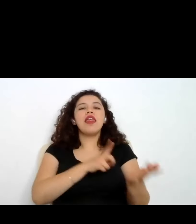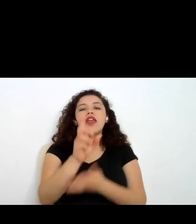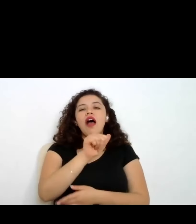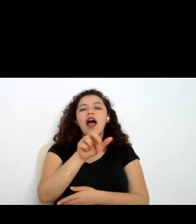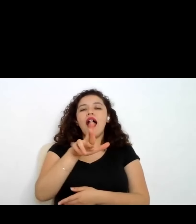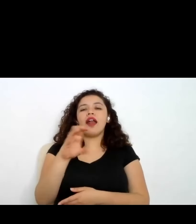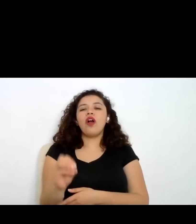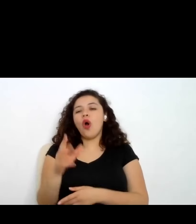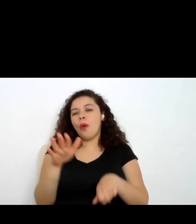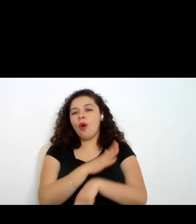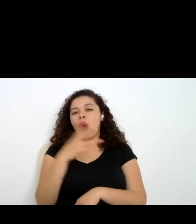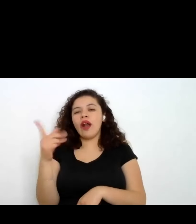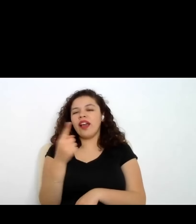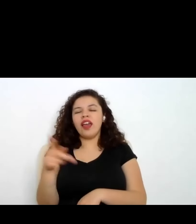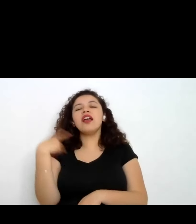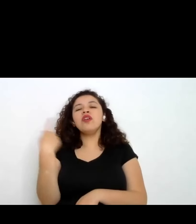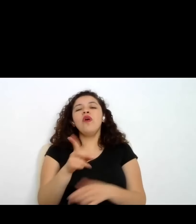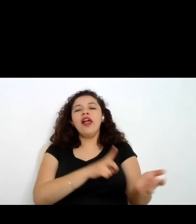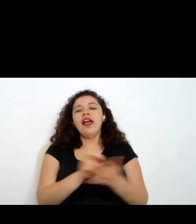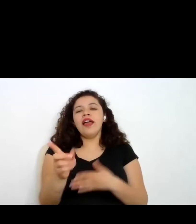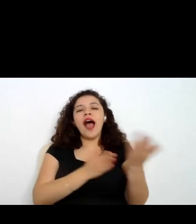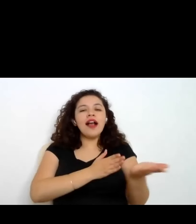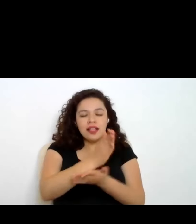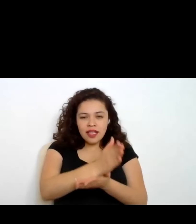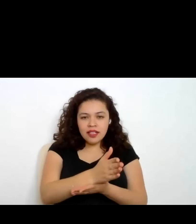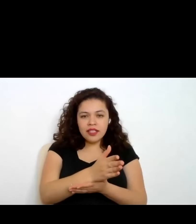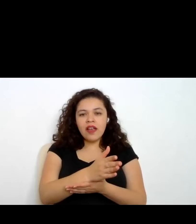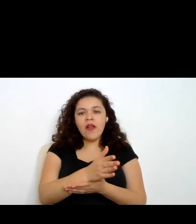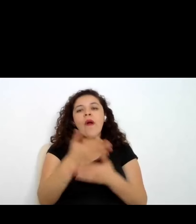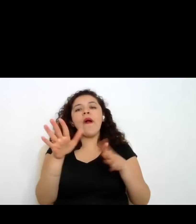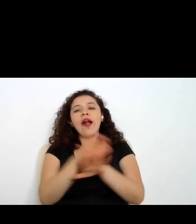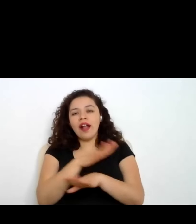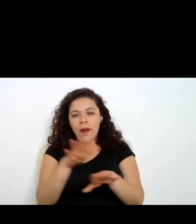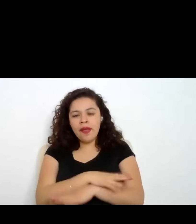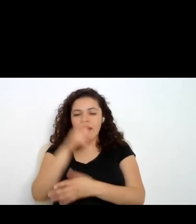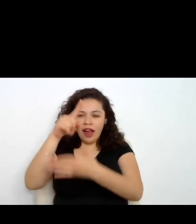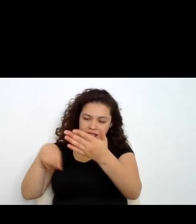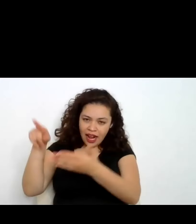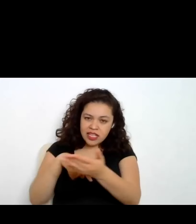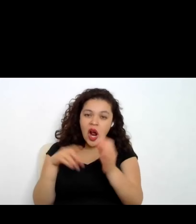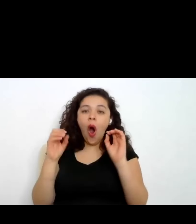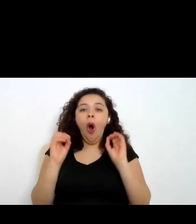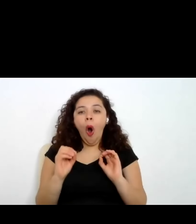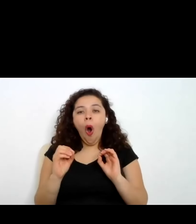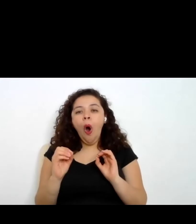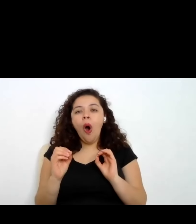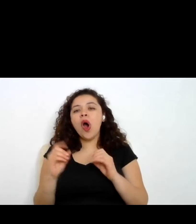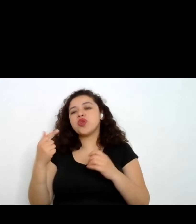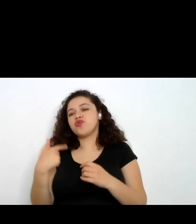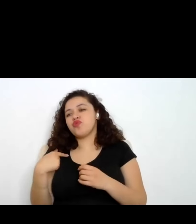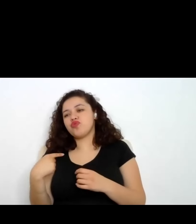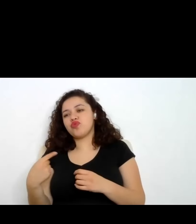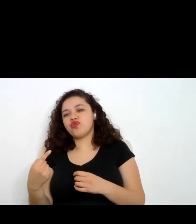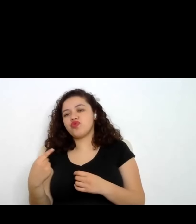así porque son los derechos de acceso, rectificación, cancelación y oposición. Esos